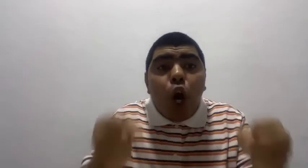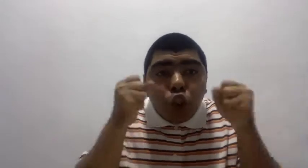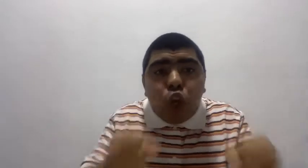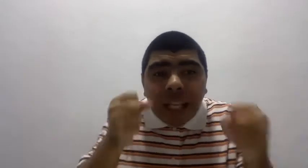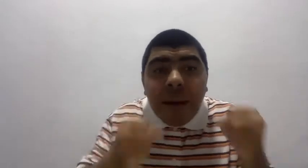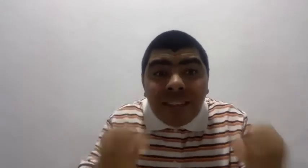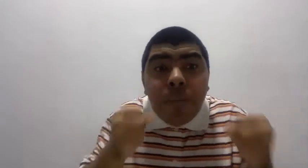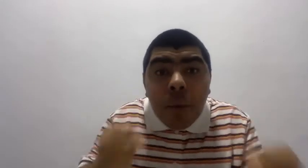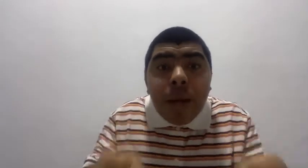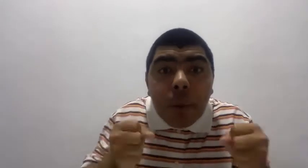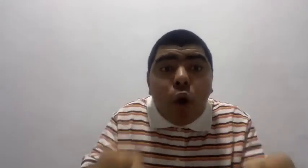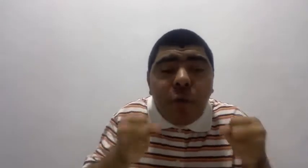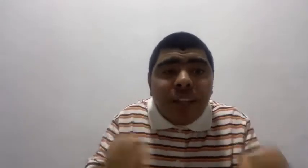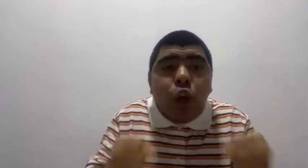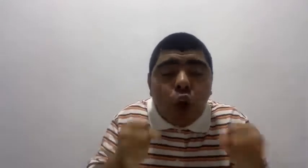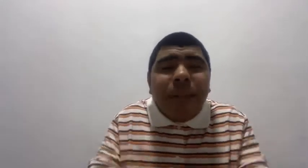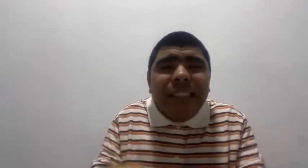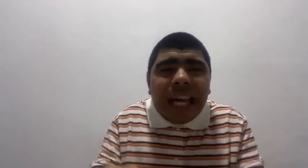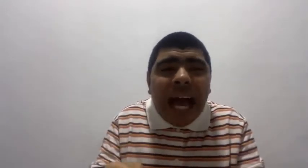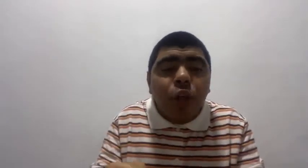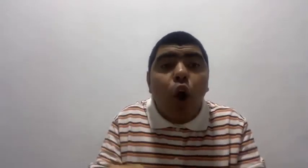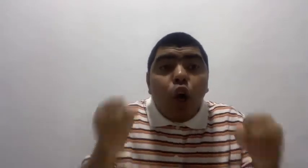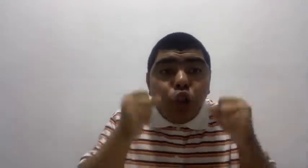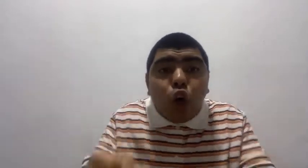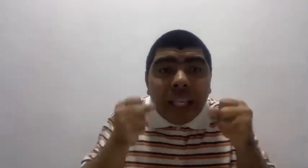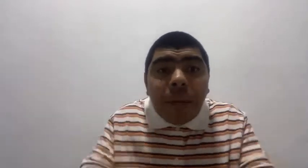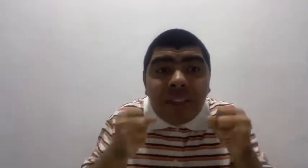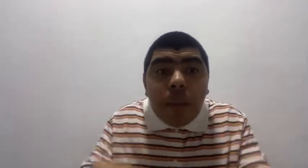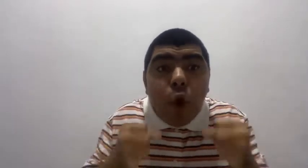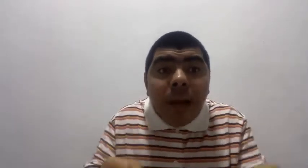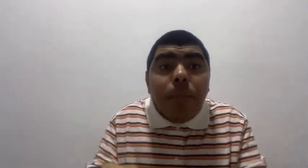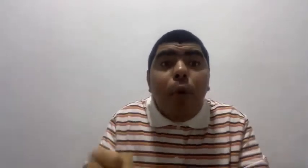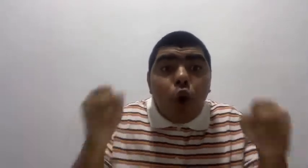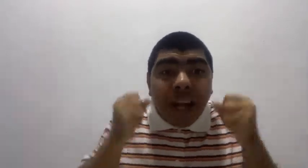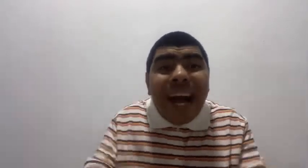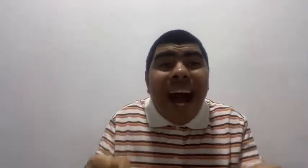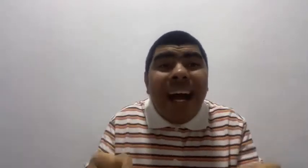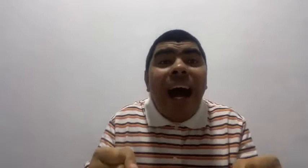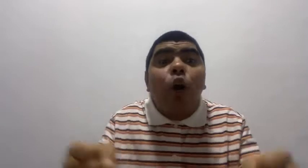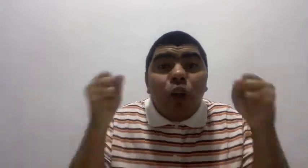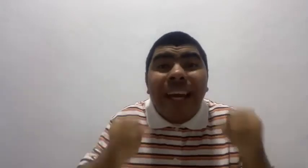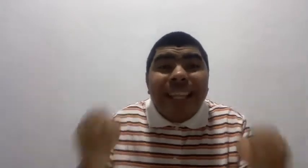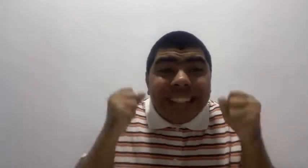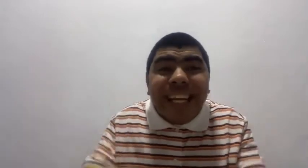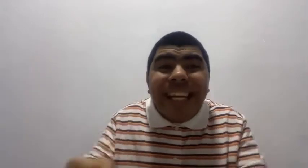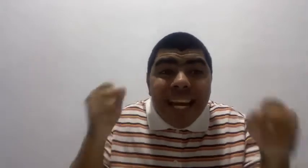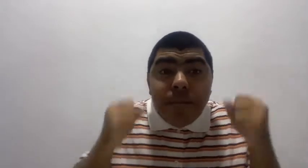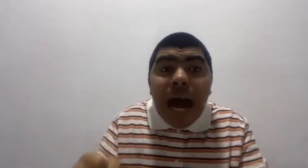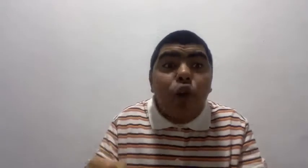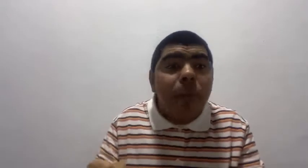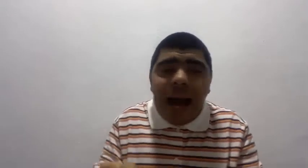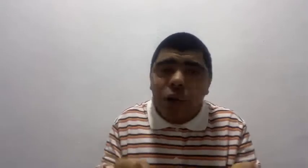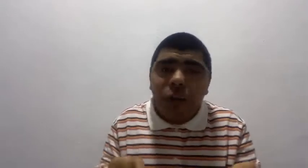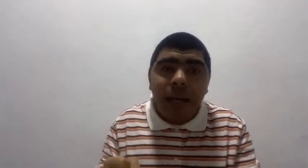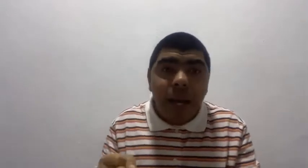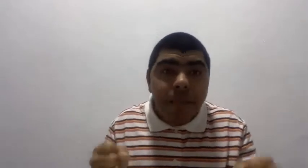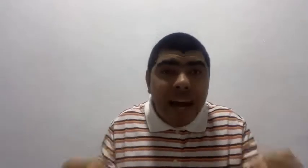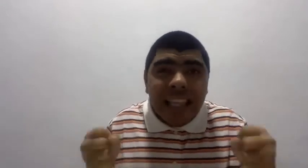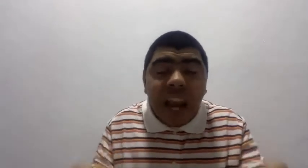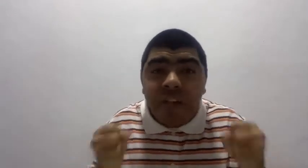no te vas a mover por los falsos comentarios, no te vas a mover por lo que haga o deje de hacer el hermano, hermano y el hermana de la fe